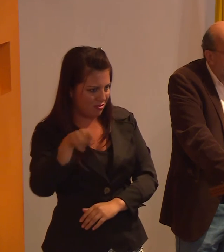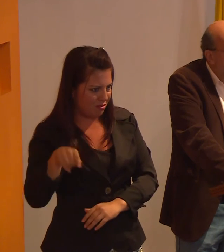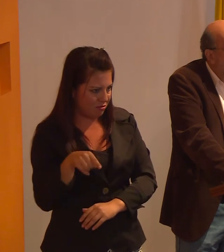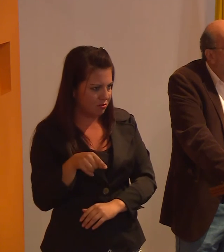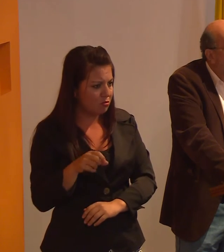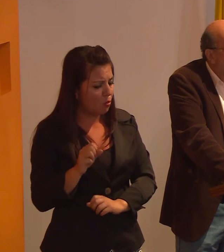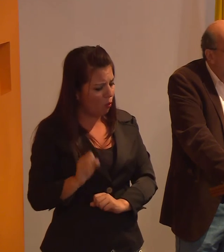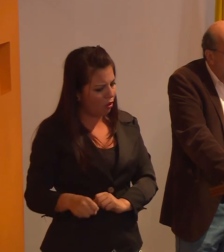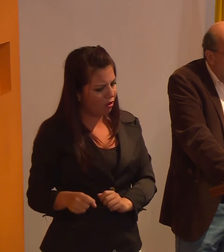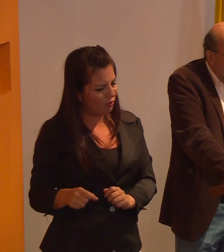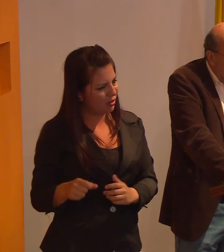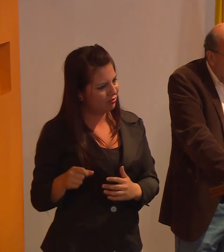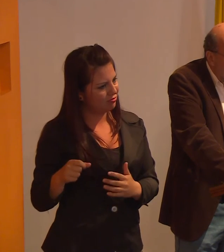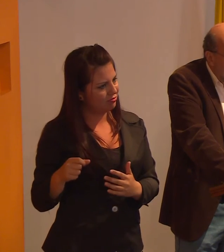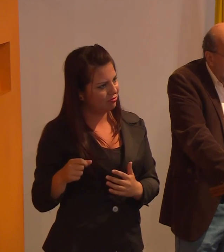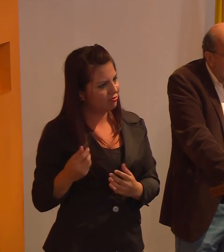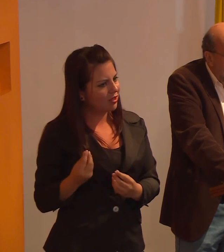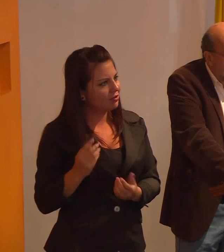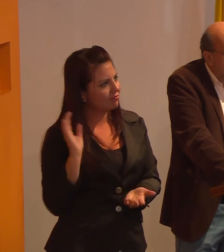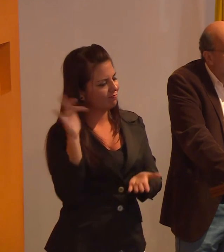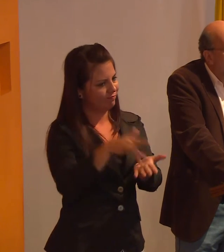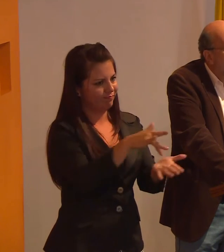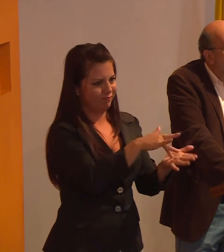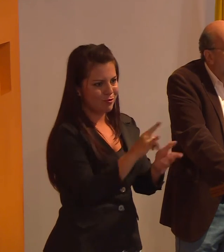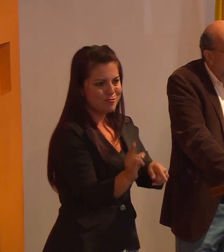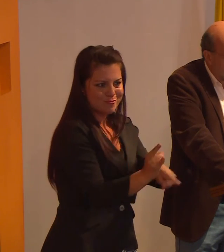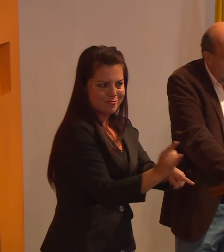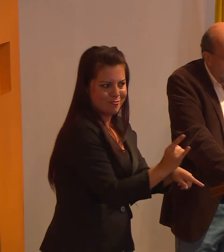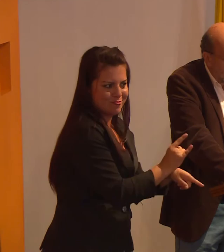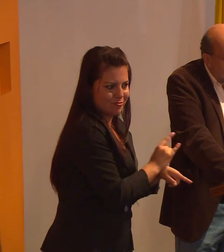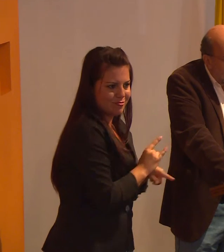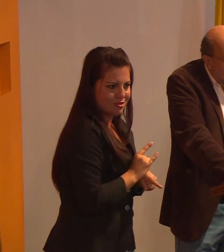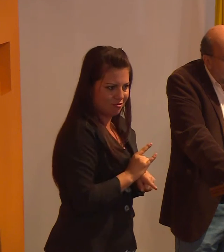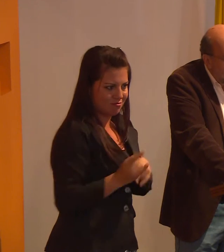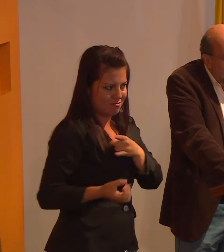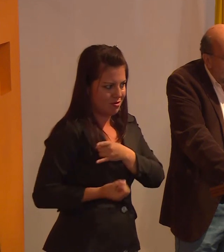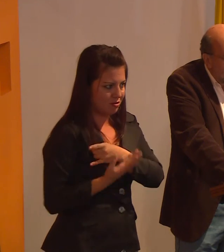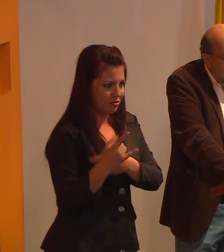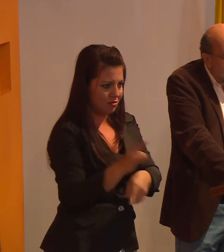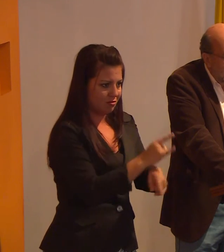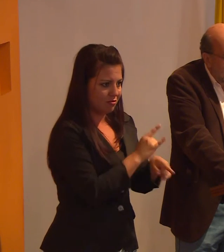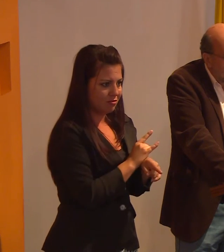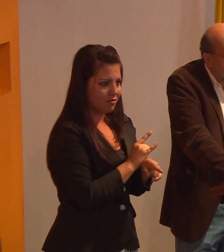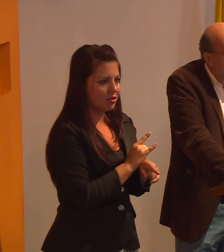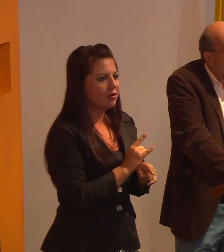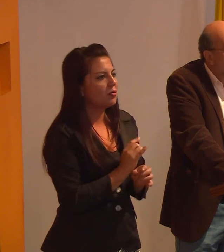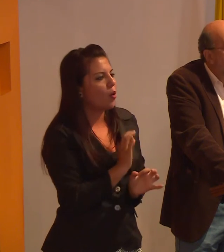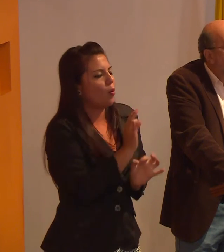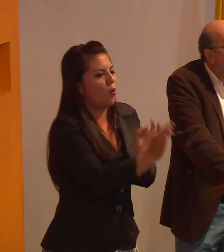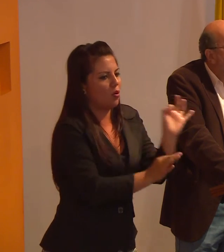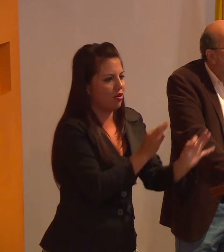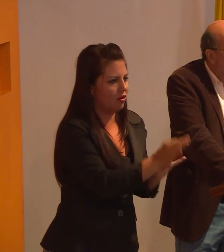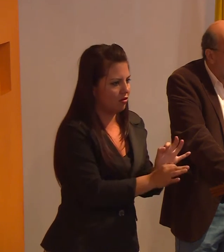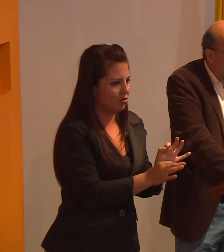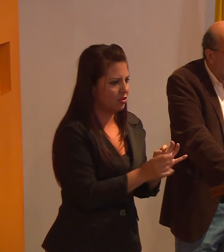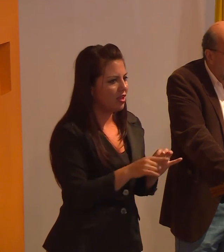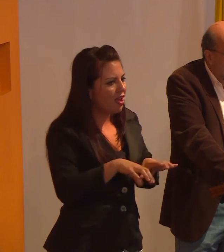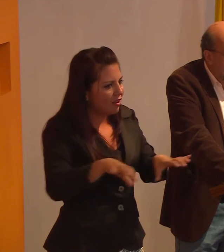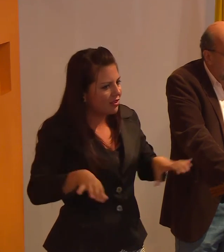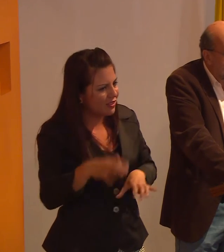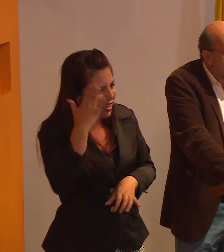de apropiación que signifiquen su cuidado, que privilegien la realización de